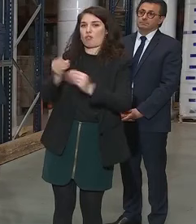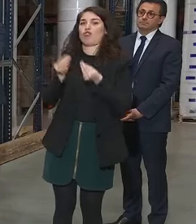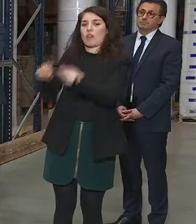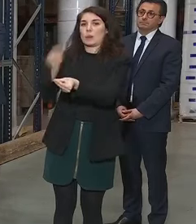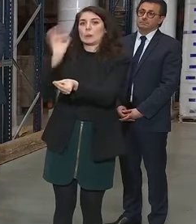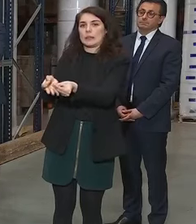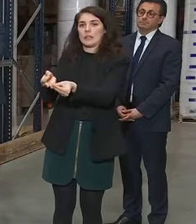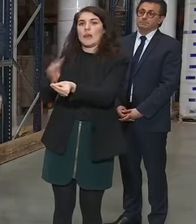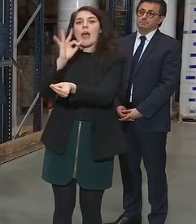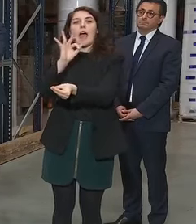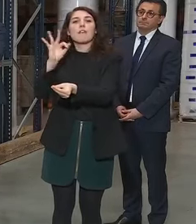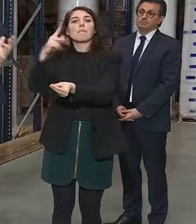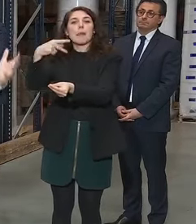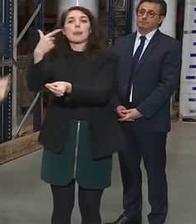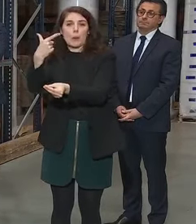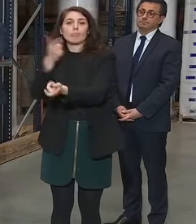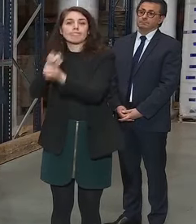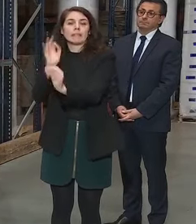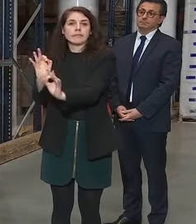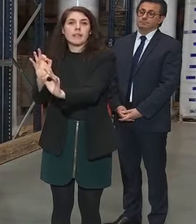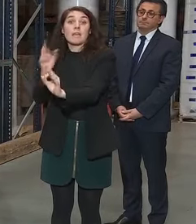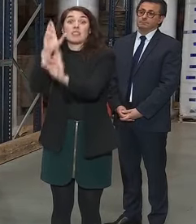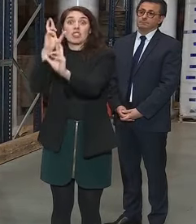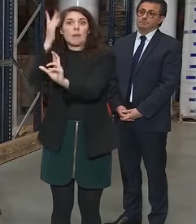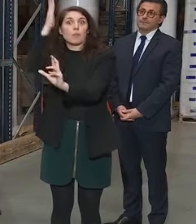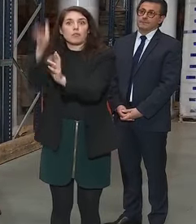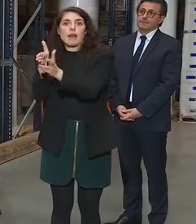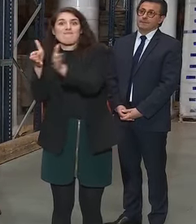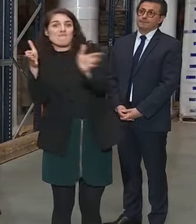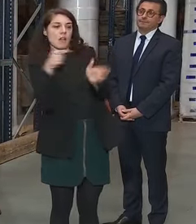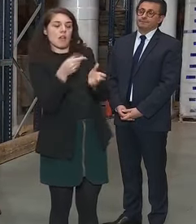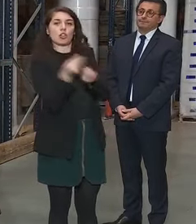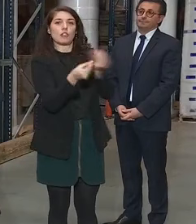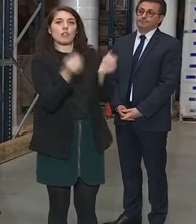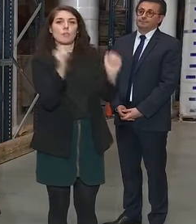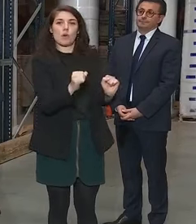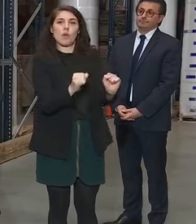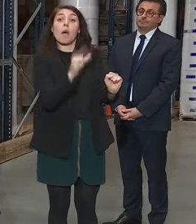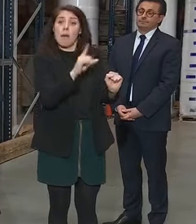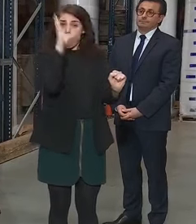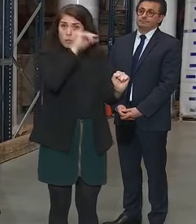donner. À mesure que nous monterons, j'espère que nous pourrons l'élargir. Mais nous avons d'autres catégories de masques,